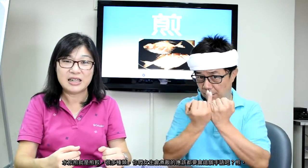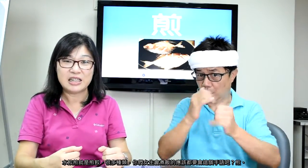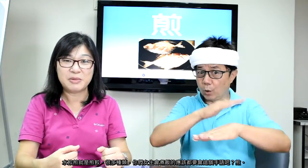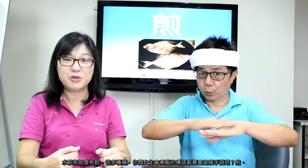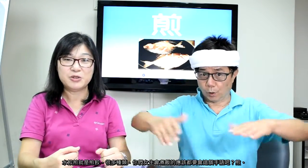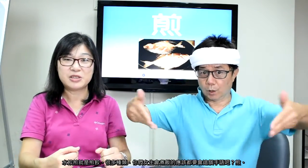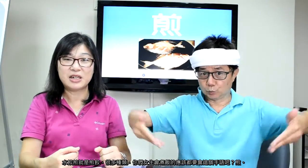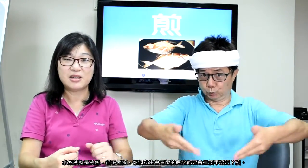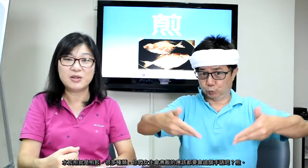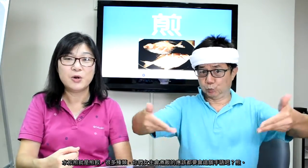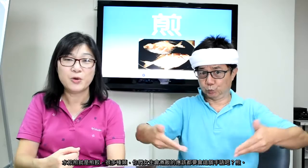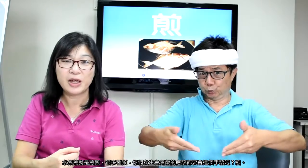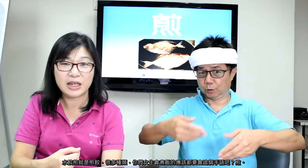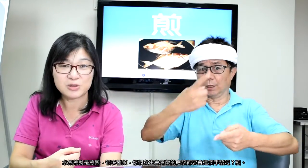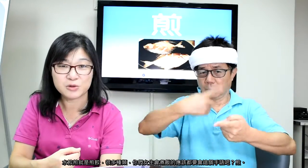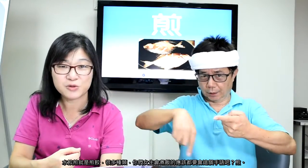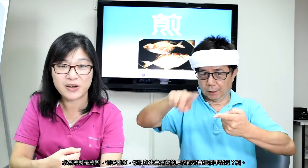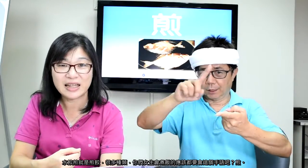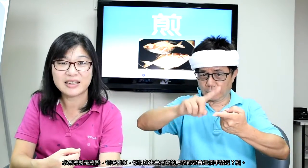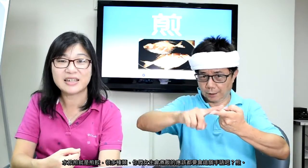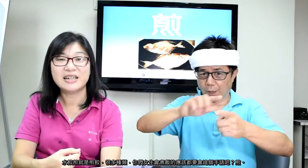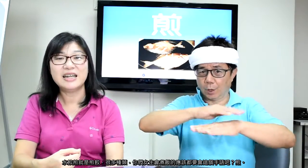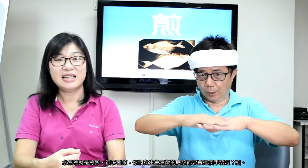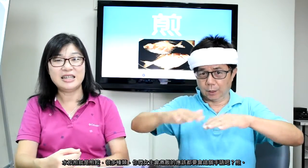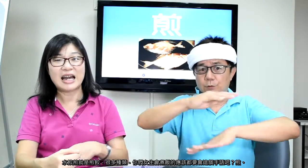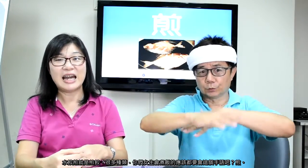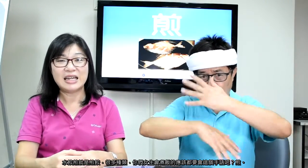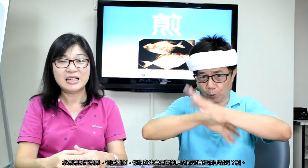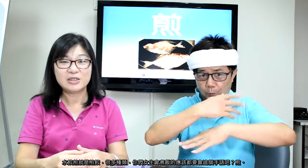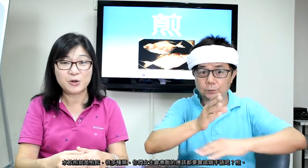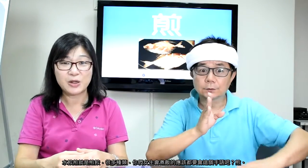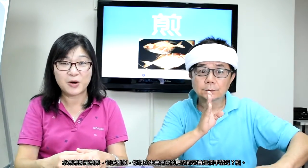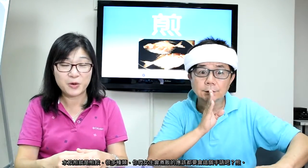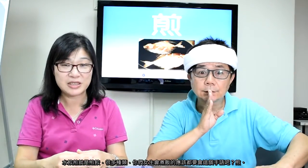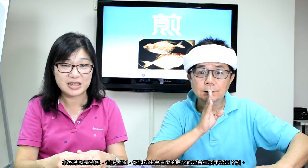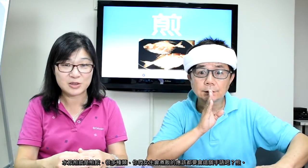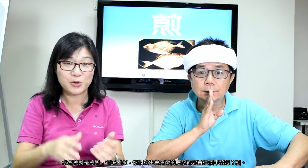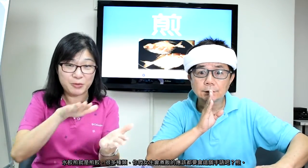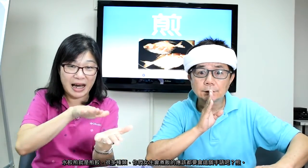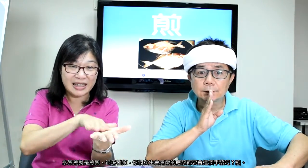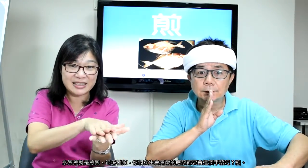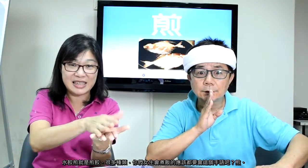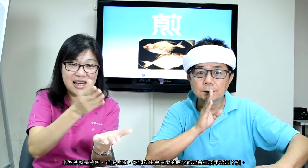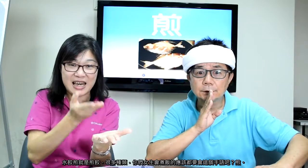你们女生会煮饭的应该都要会这个手语吧，